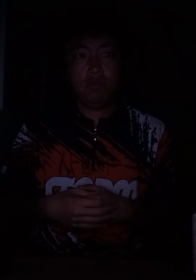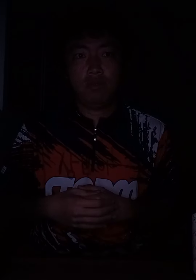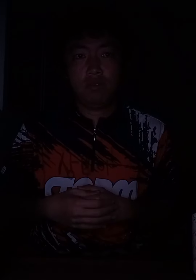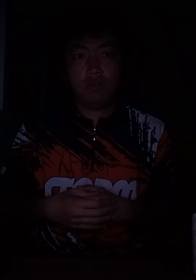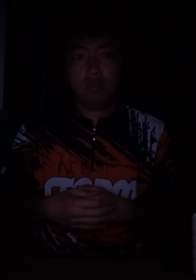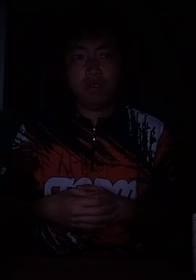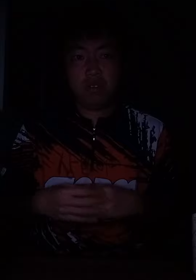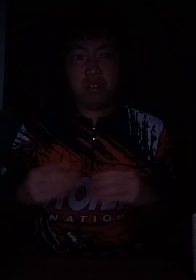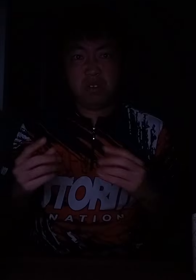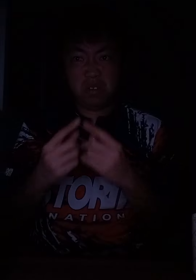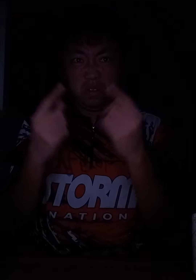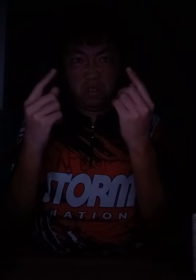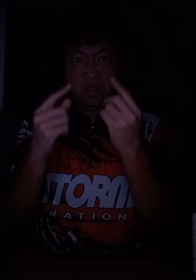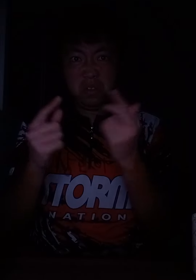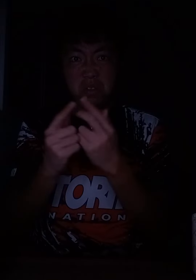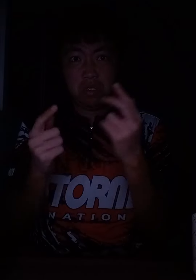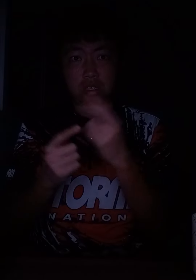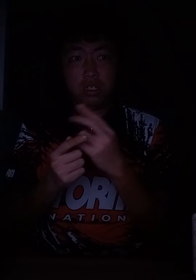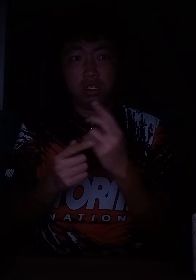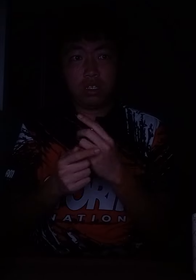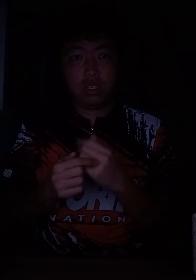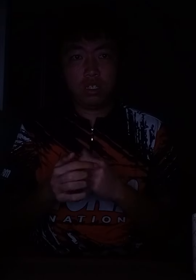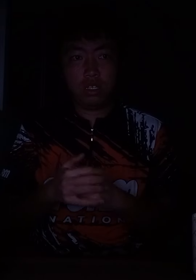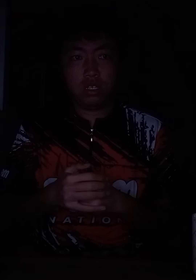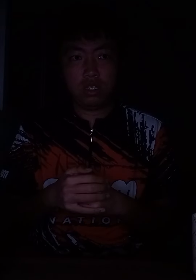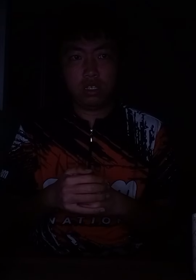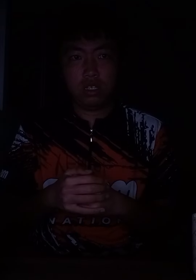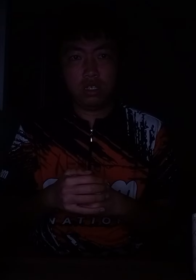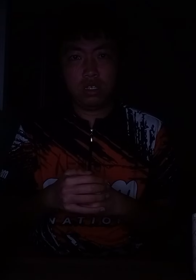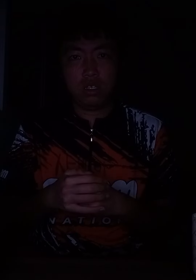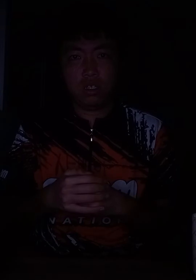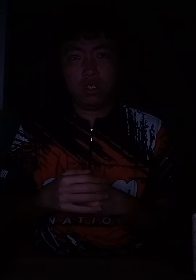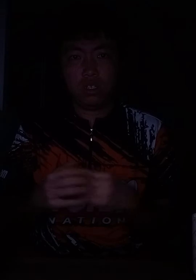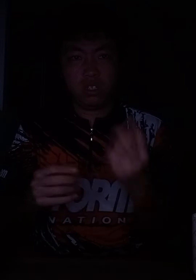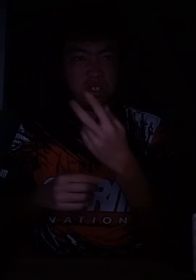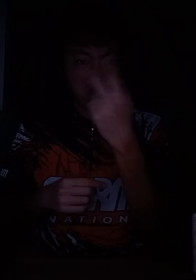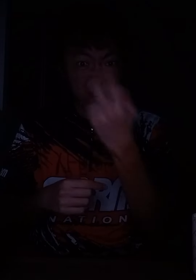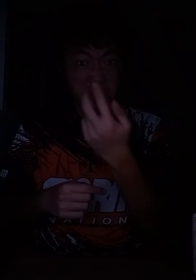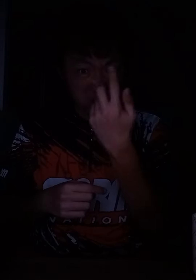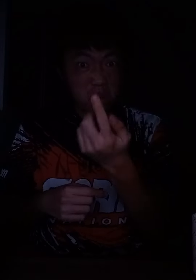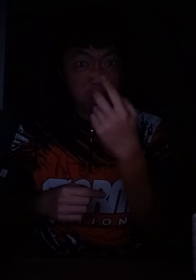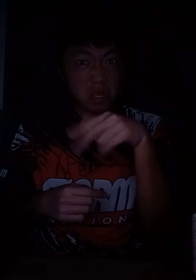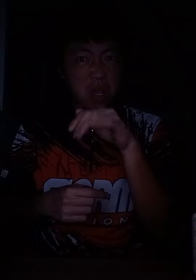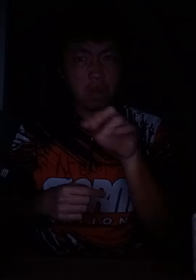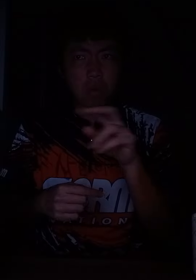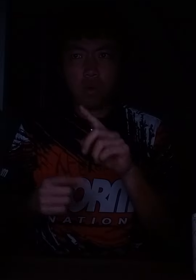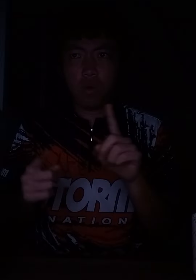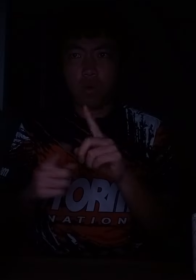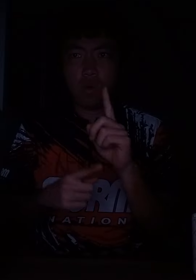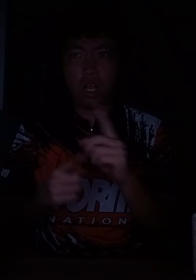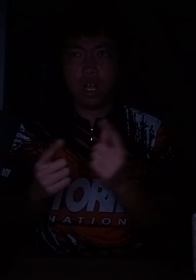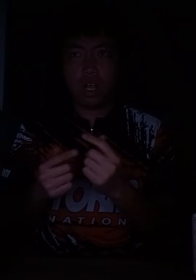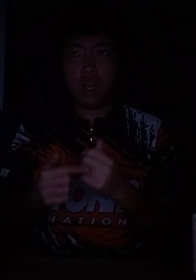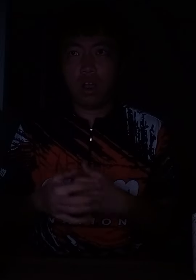옆에 좀 알아. 그럼 사람 왜 그렇게 때려보면서 하냐고 왜? 내 잠깐